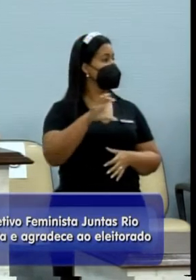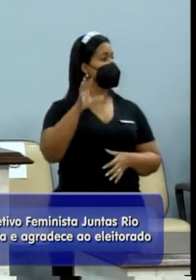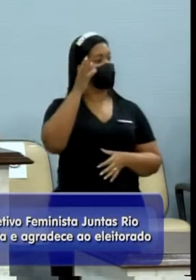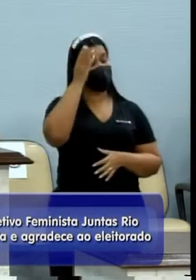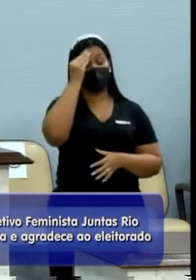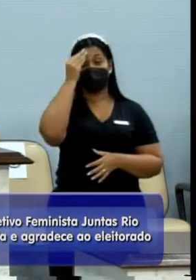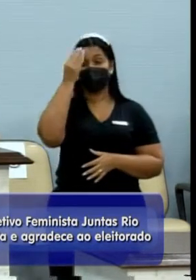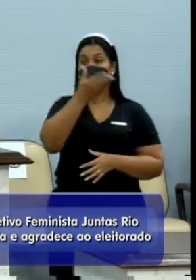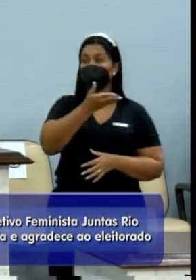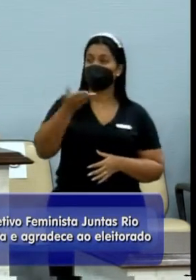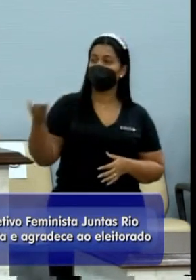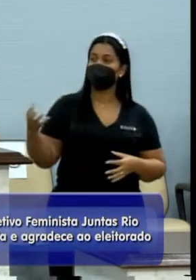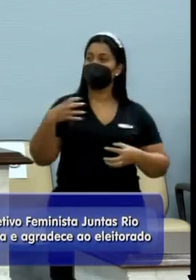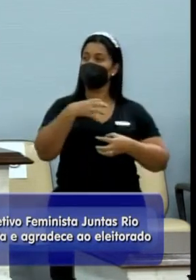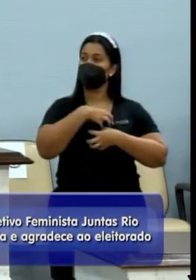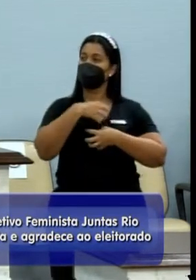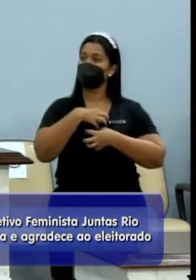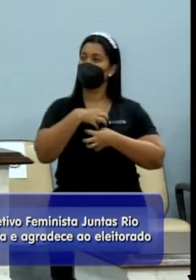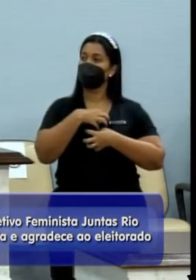votação, esse tipo de